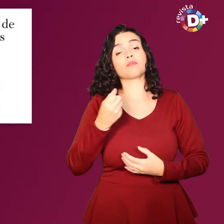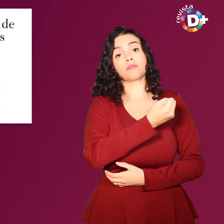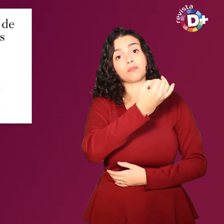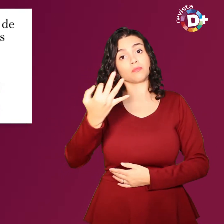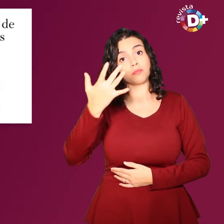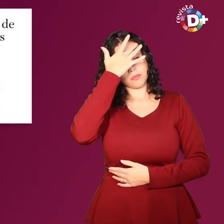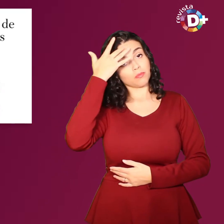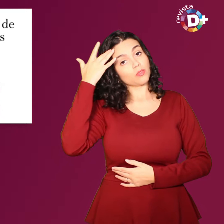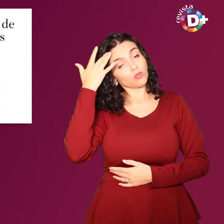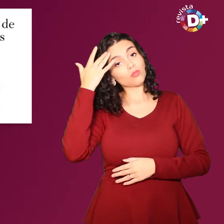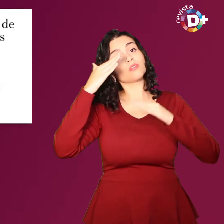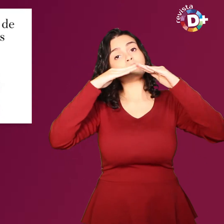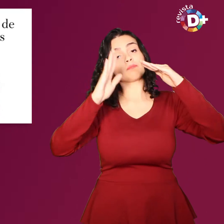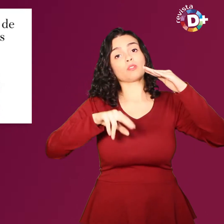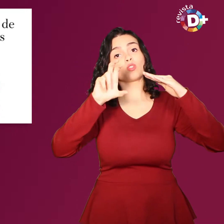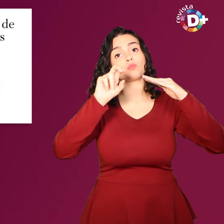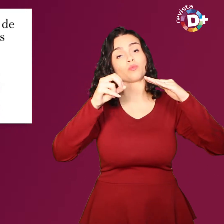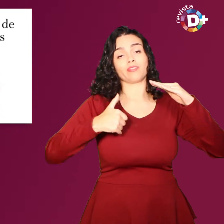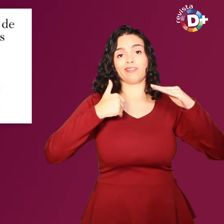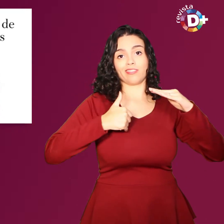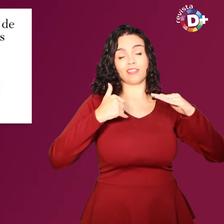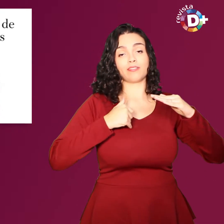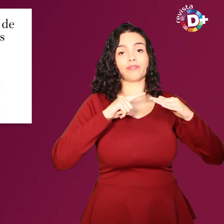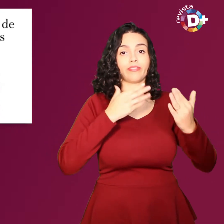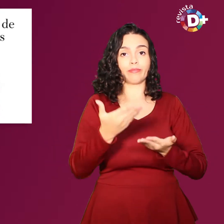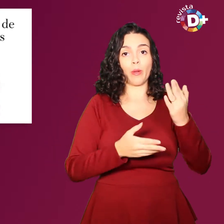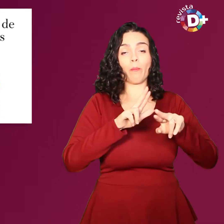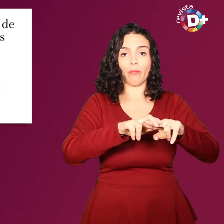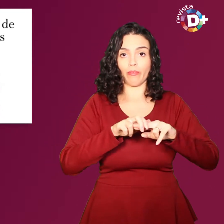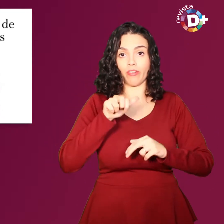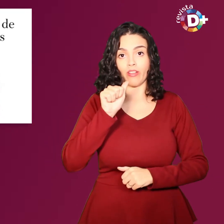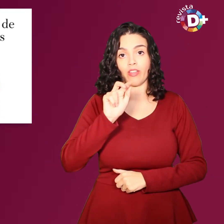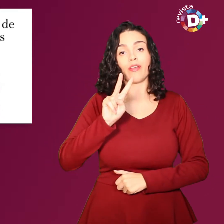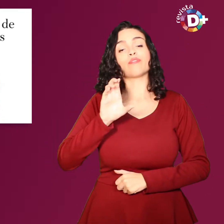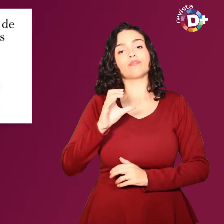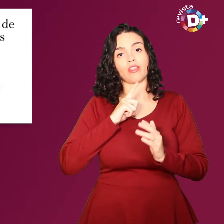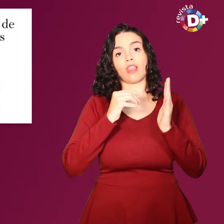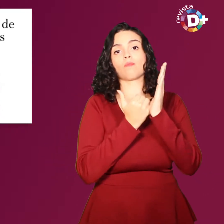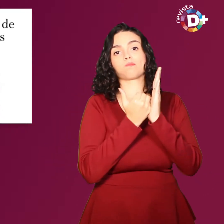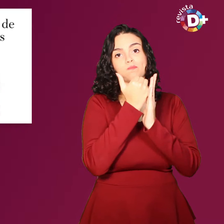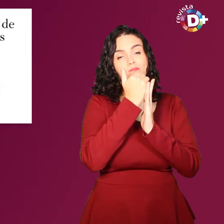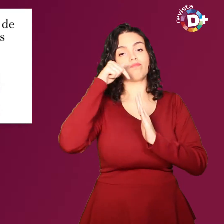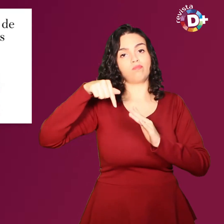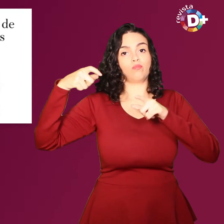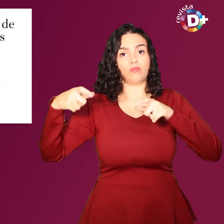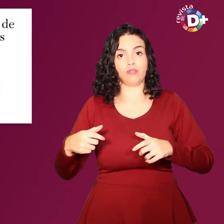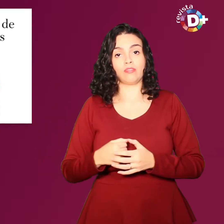Ele confirma que o número de pessoas abaixo de 50 anos em recuperação devido a um AVC tem aumentado na